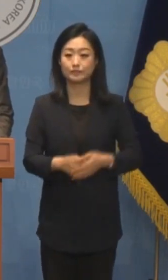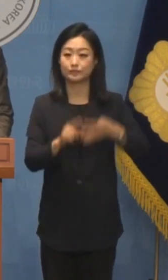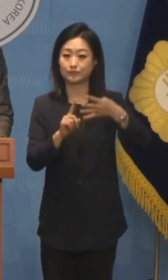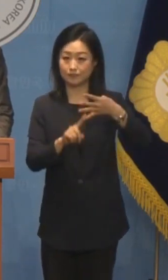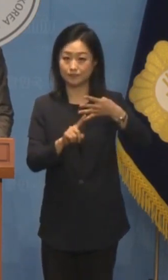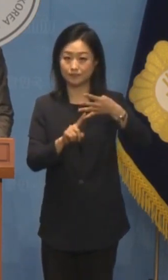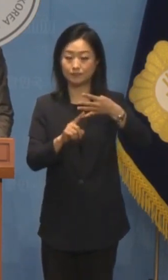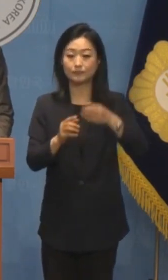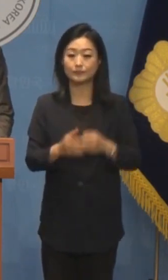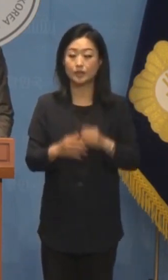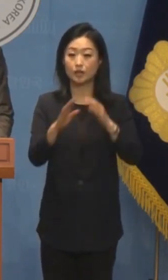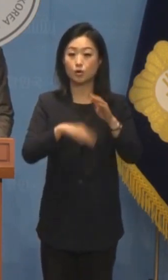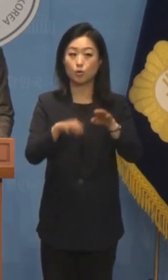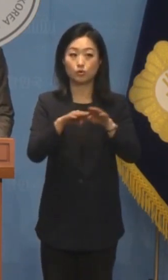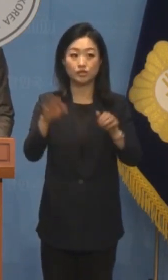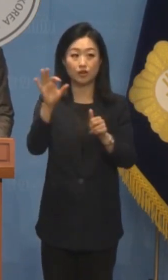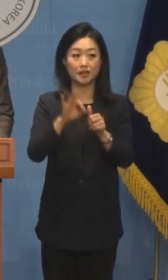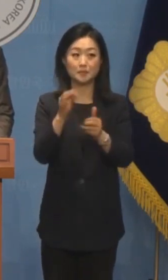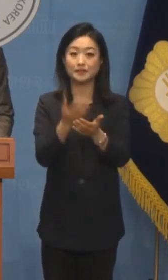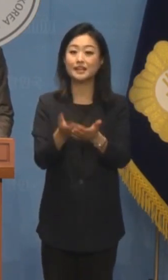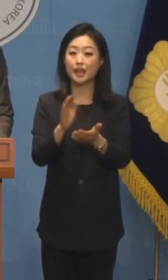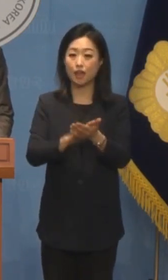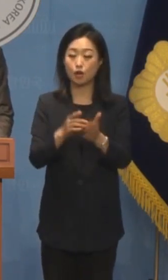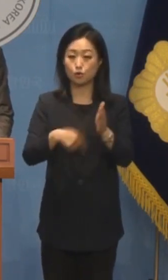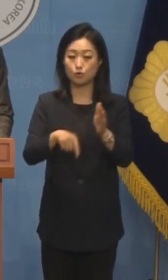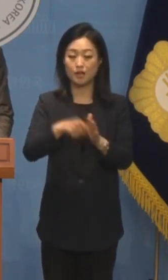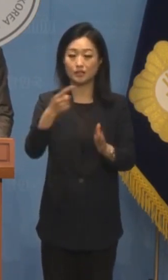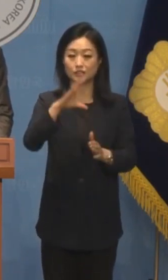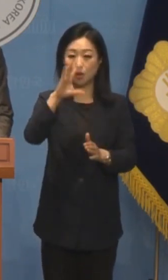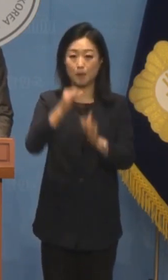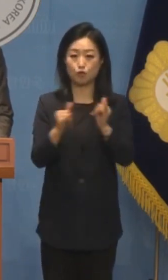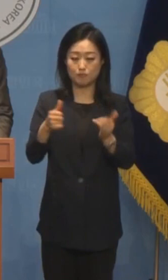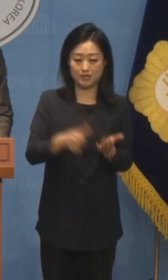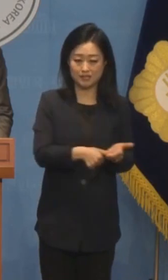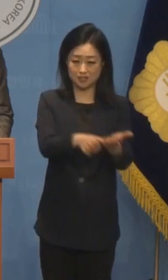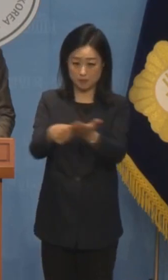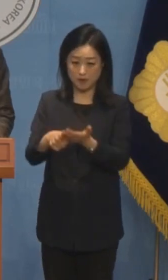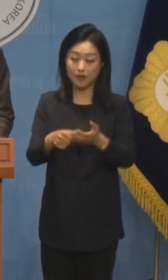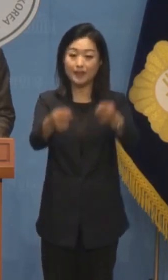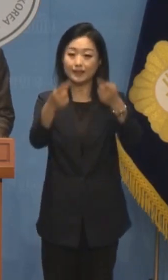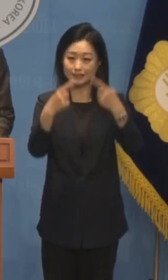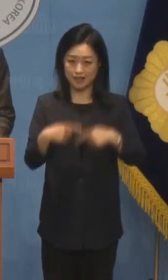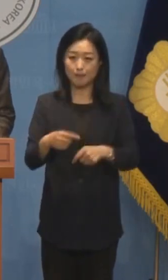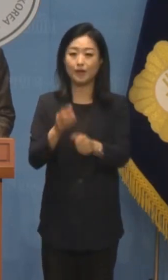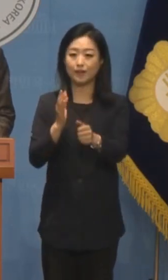지속 가능하고 공정한 연금 개혁 위한 1000만 국민 서명운동 참여하자.